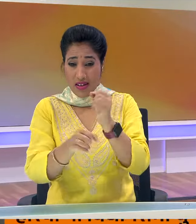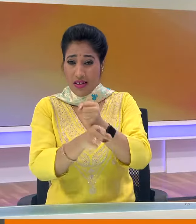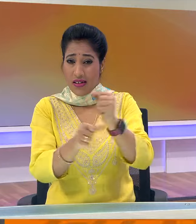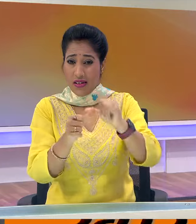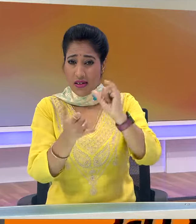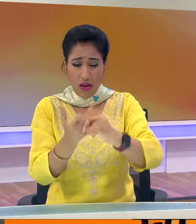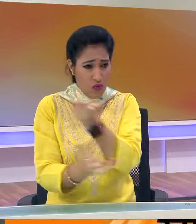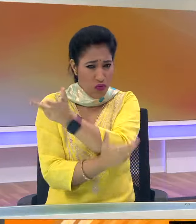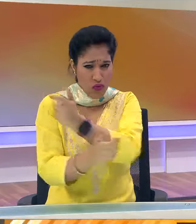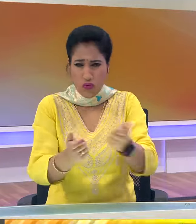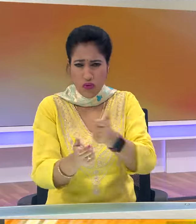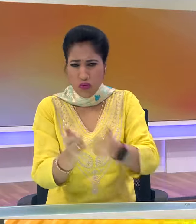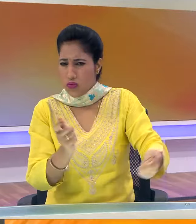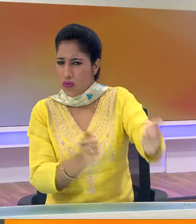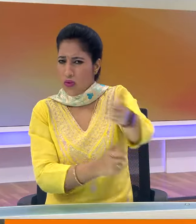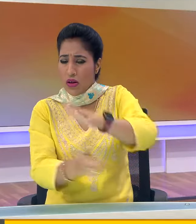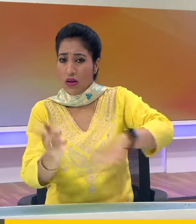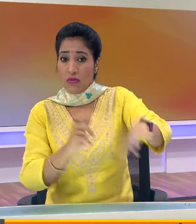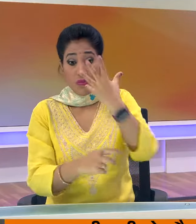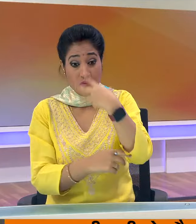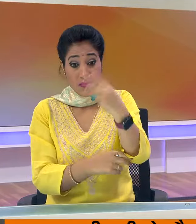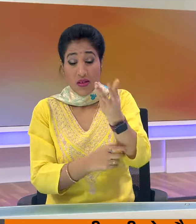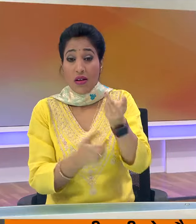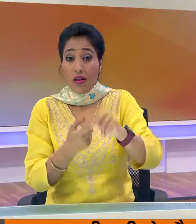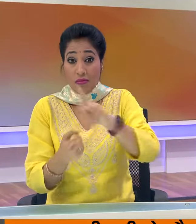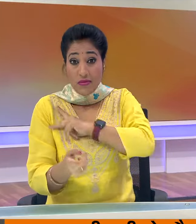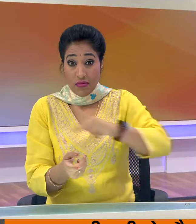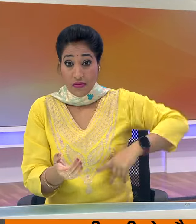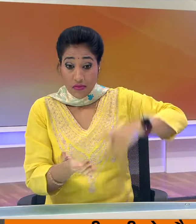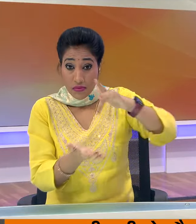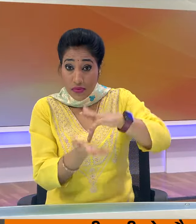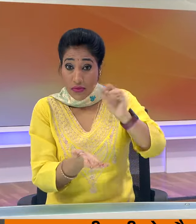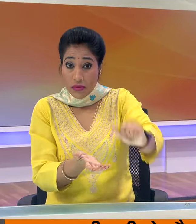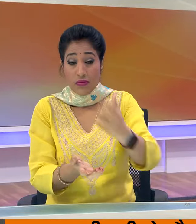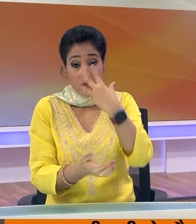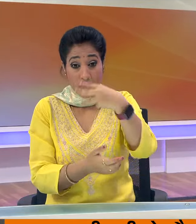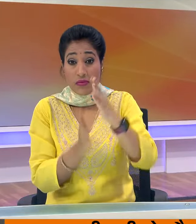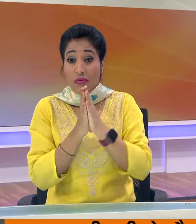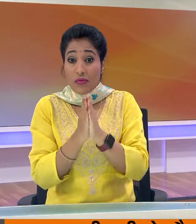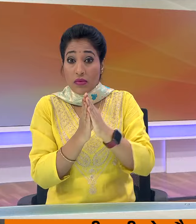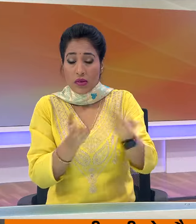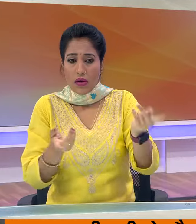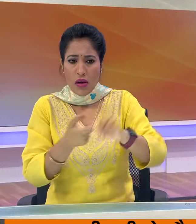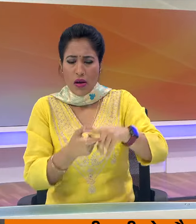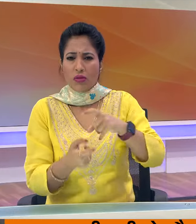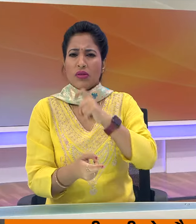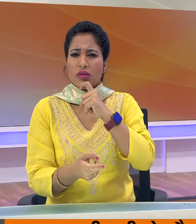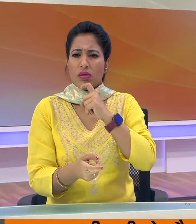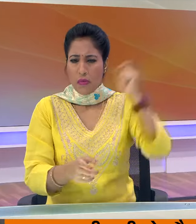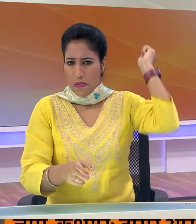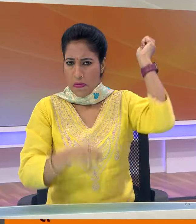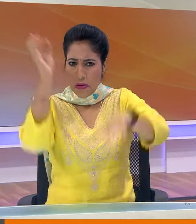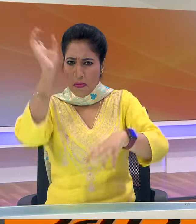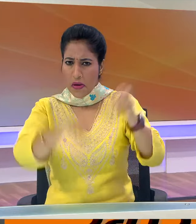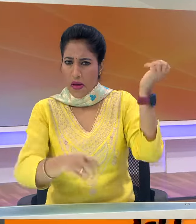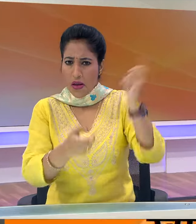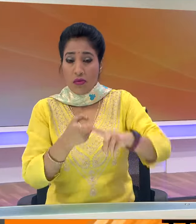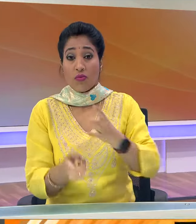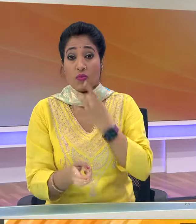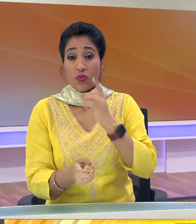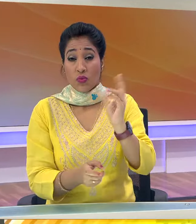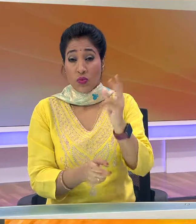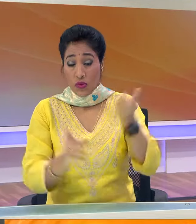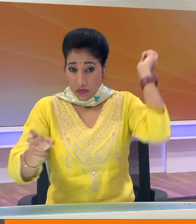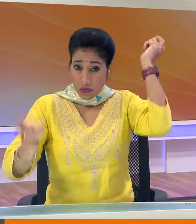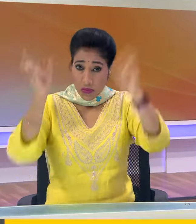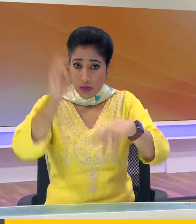ये कर्नाटक में गणेश विसर्जन के समय गणेश मूर्ति के ऊपर चप्पल फिकवाने से लेकर पत्थर फिकवाने